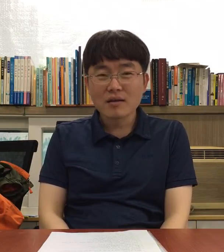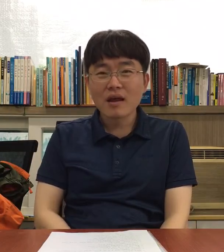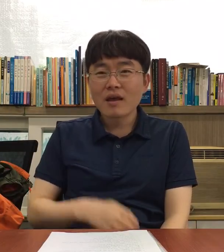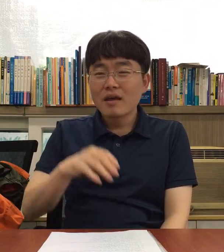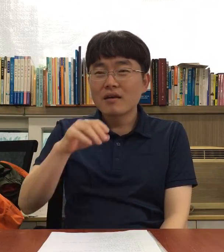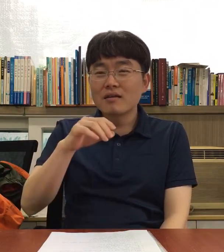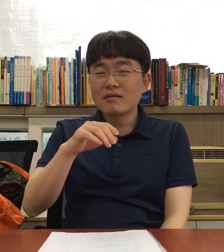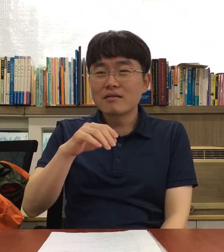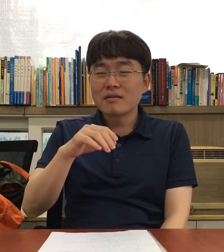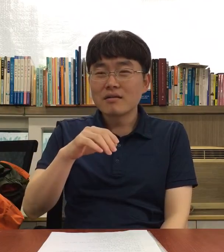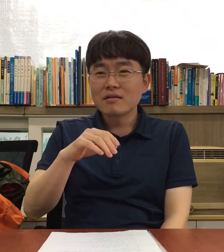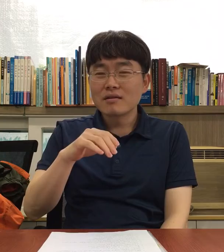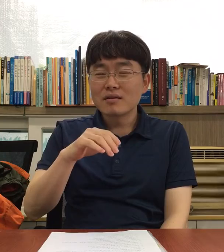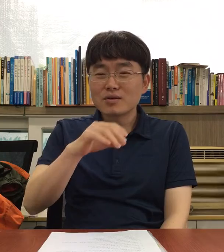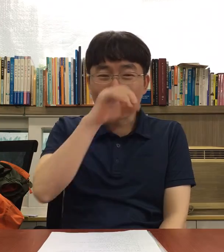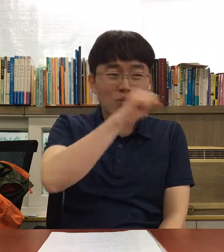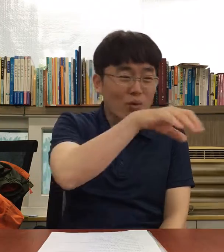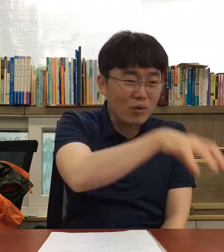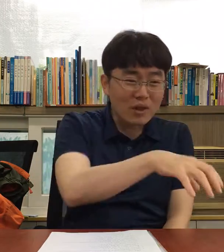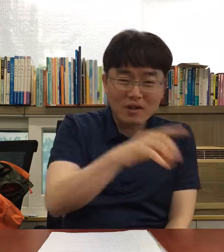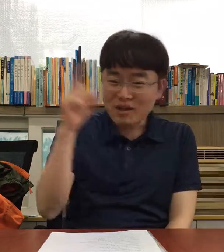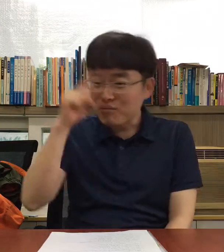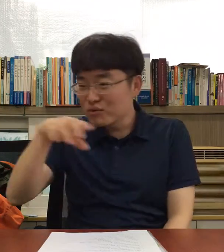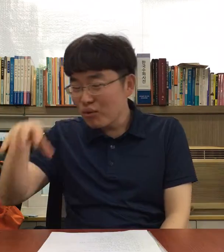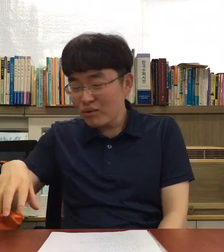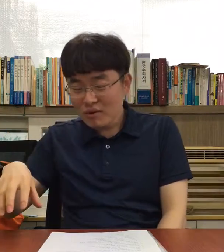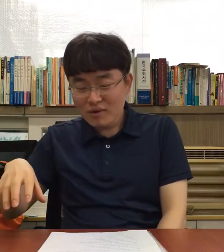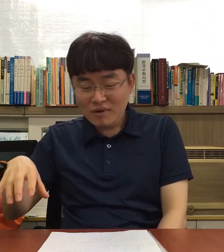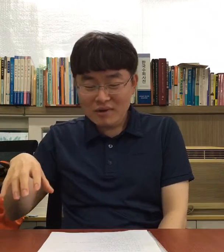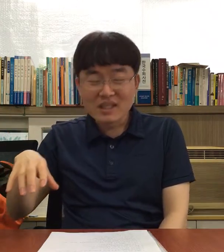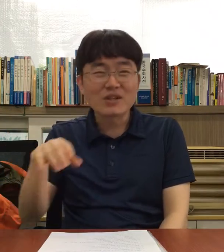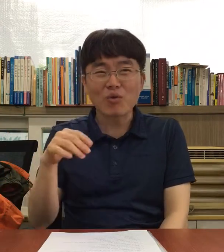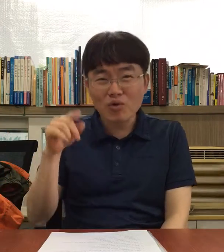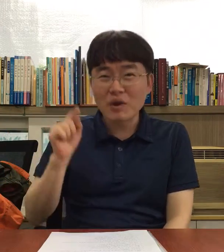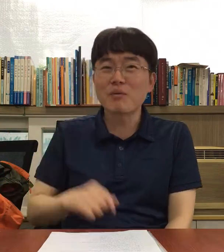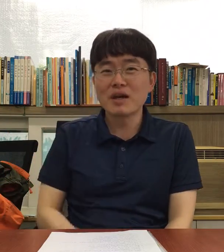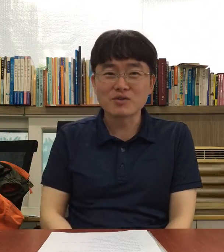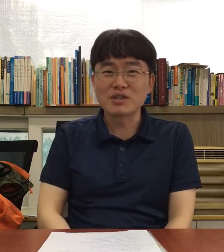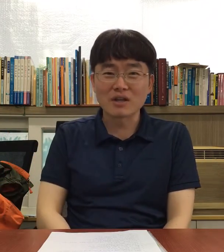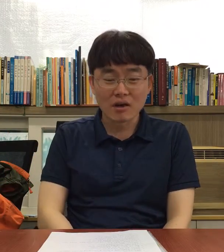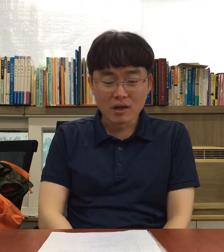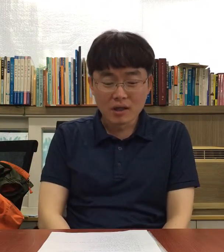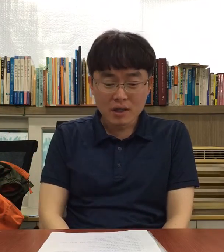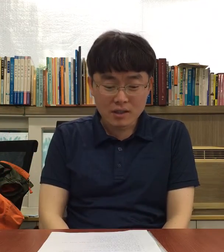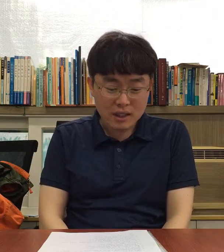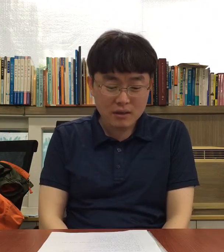이게 좋은 곳, 나쁜 곳 이게 조금 애매할 수 있어요. 그래서